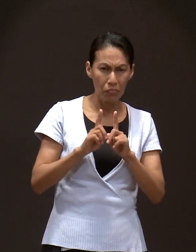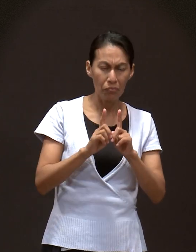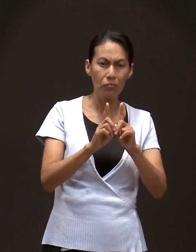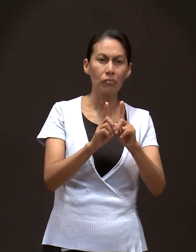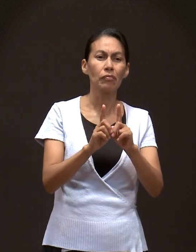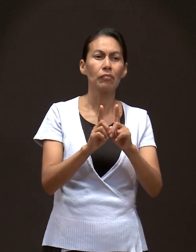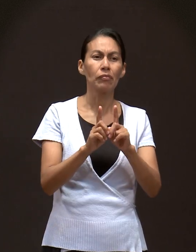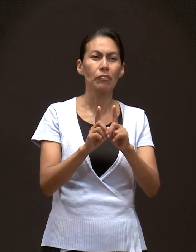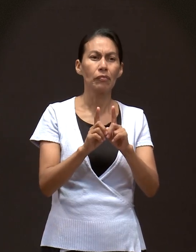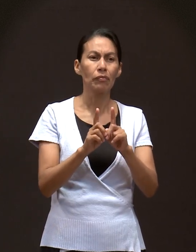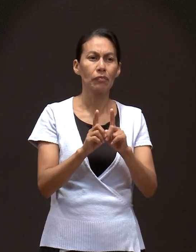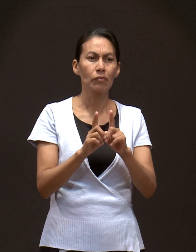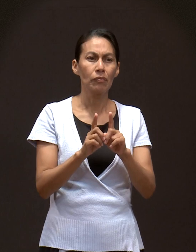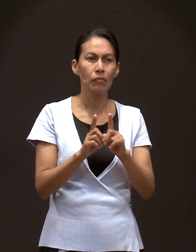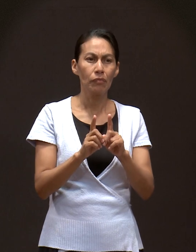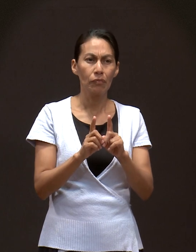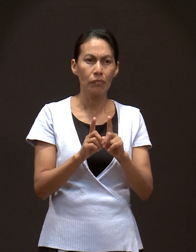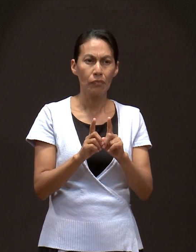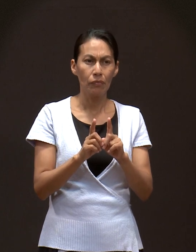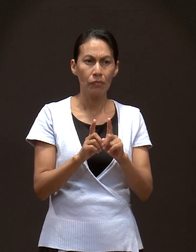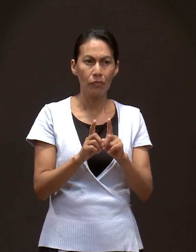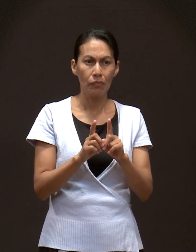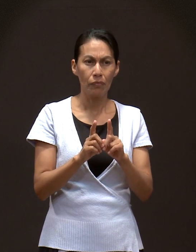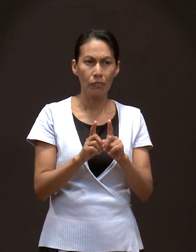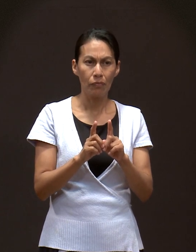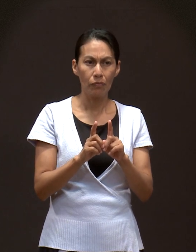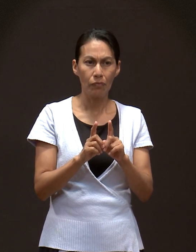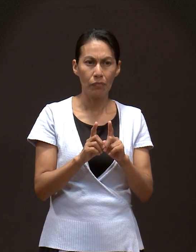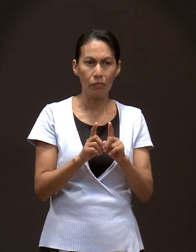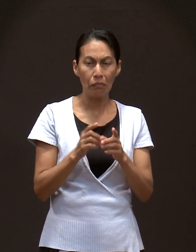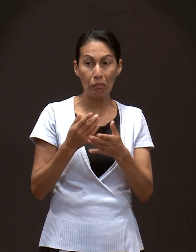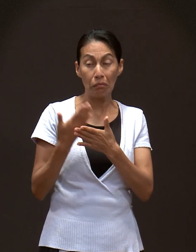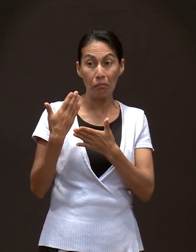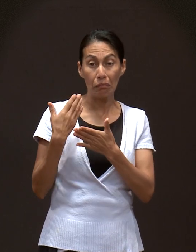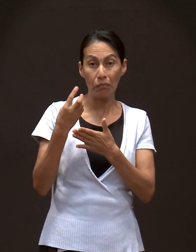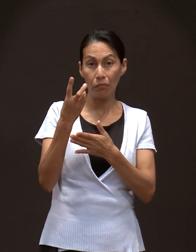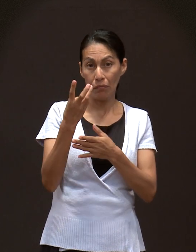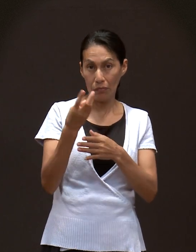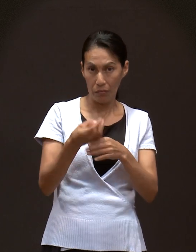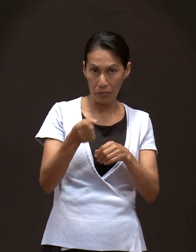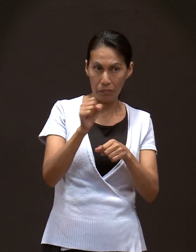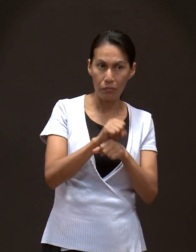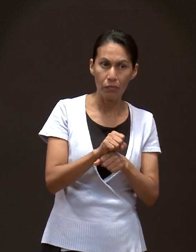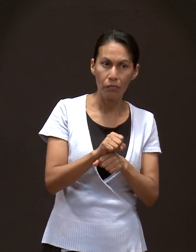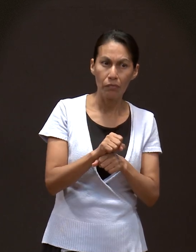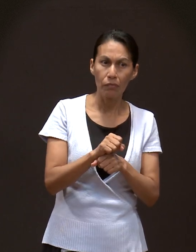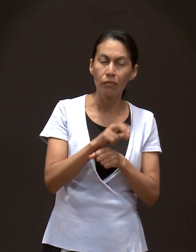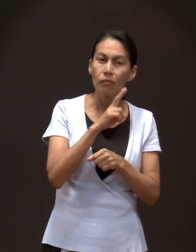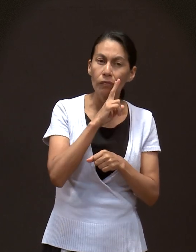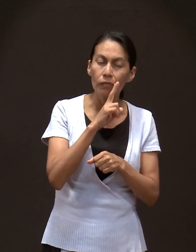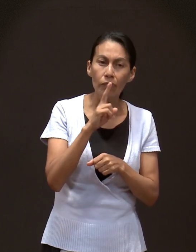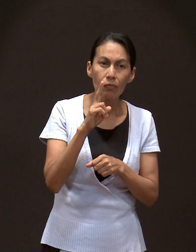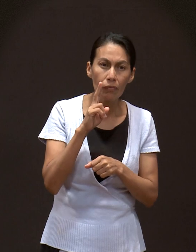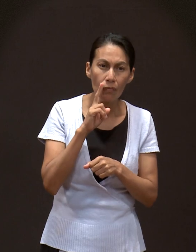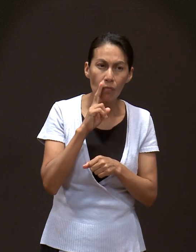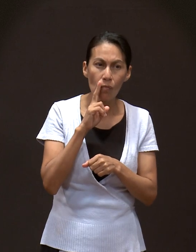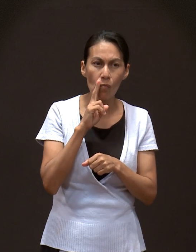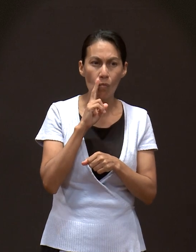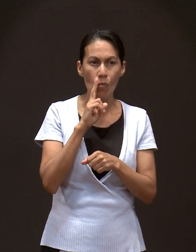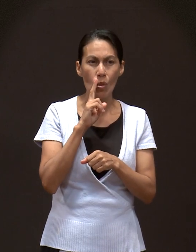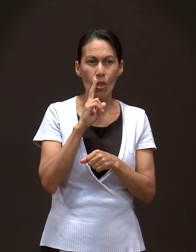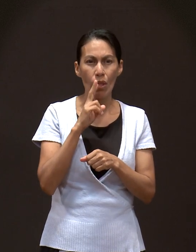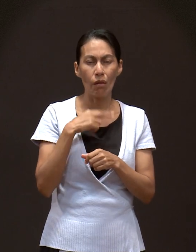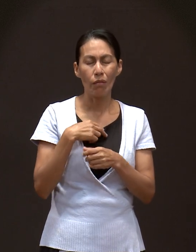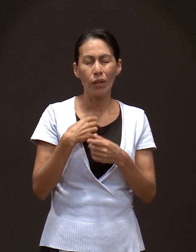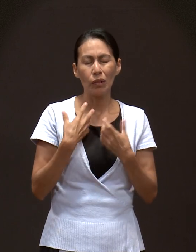que Dios seguiría conmigo, seguiría con mi hogar. Y, este, al llegar hace como tres semanas, recibió